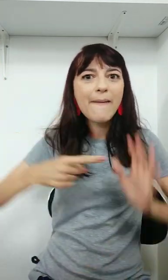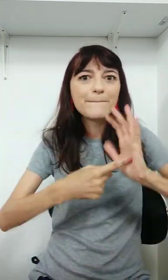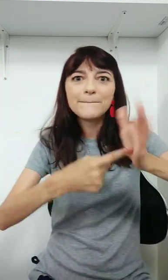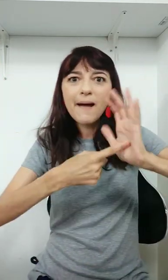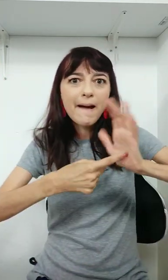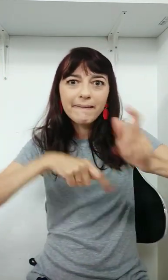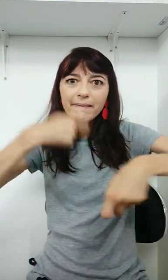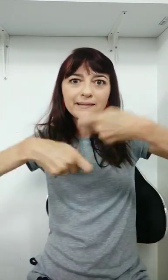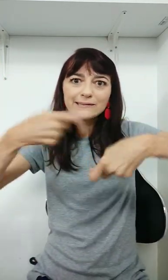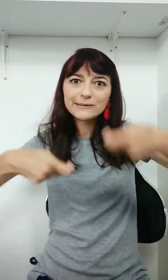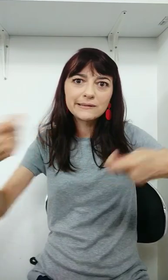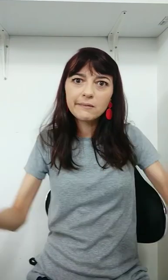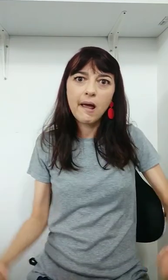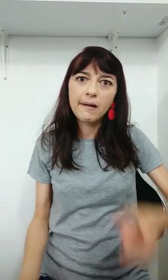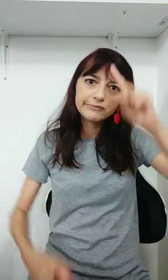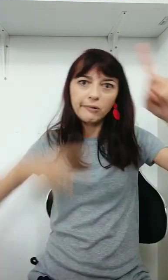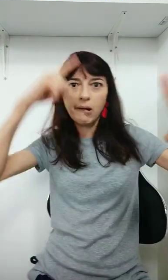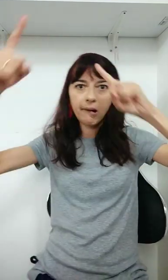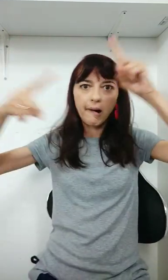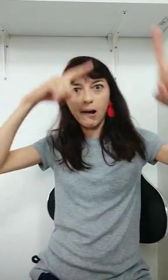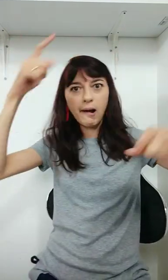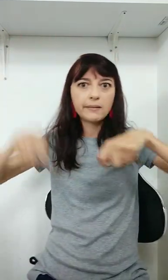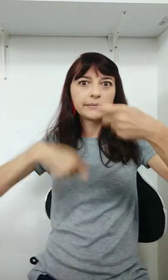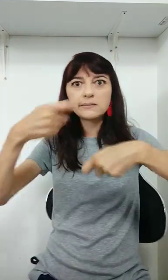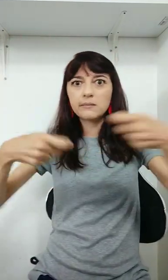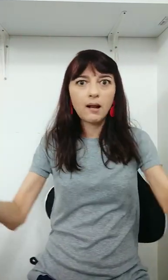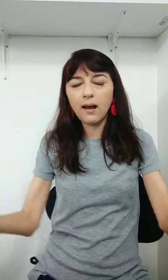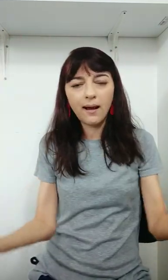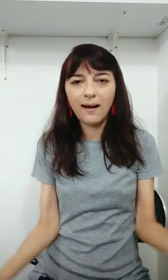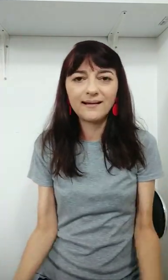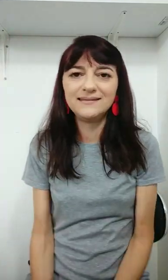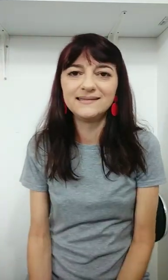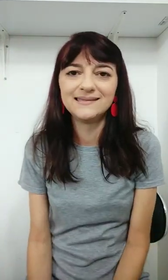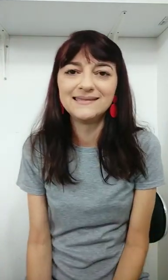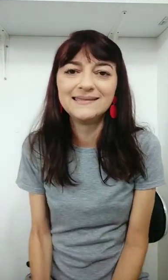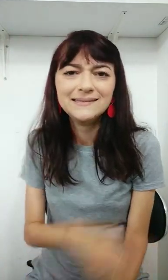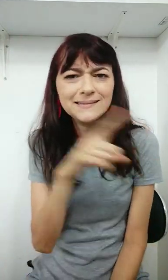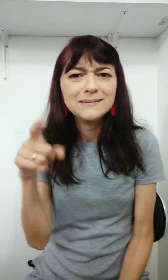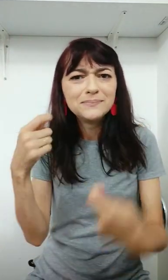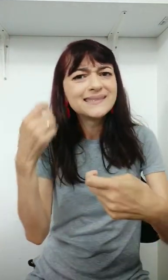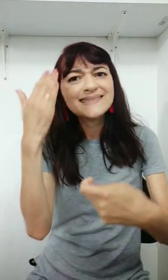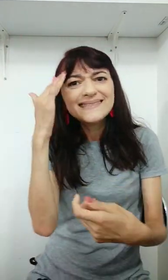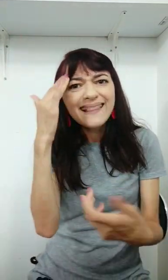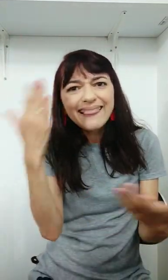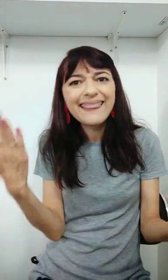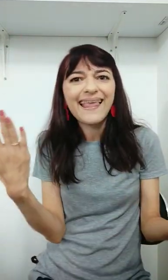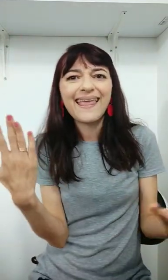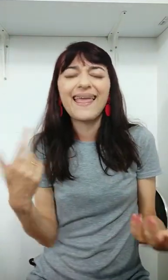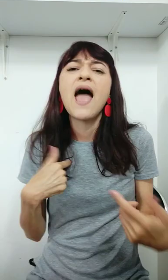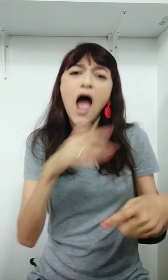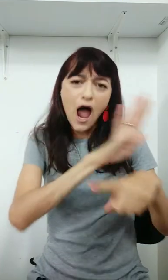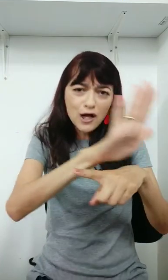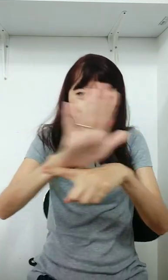lado pessoal meu. Vocês entendem, compreendem? Só acham que eu sou um dicionário ambulante, né? Então